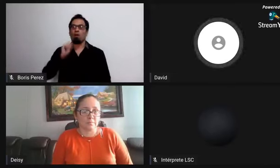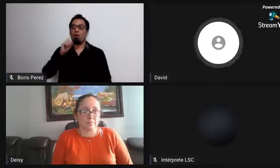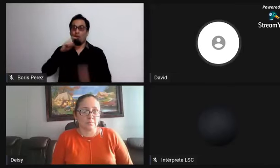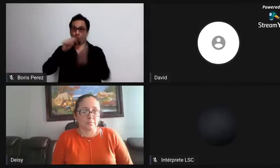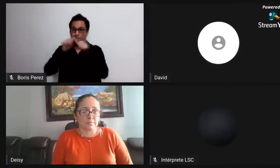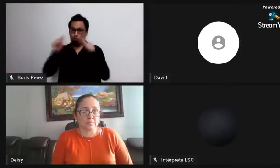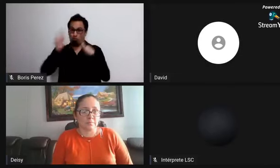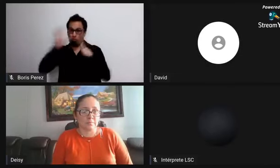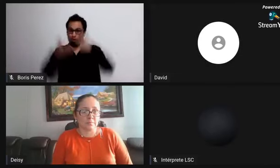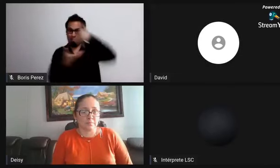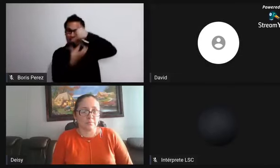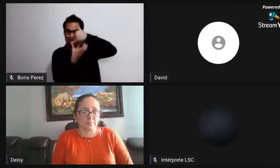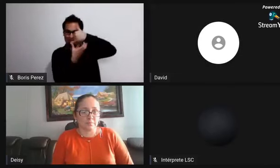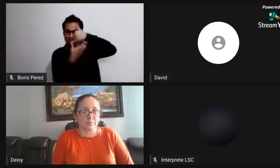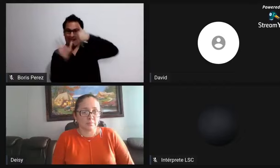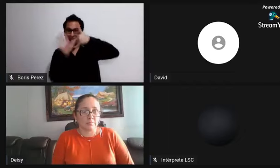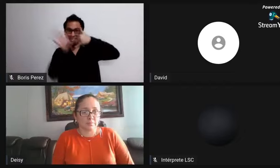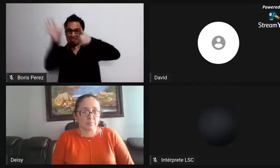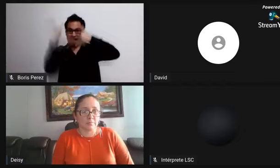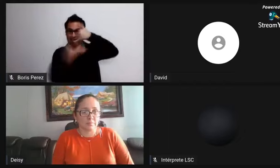A ver,